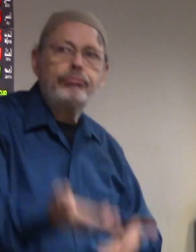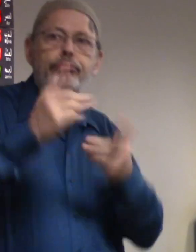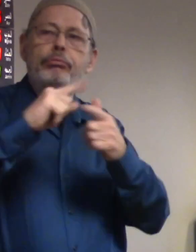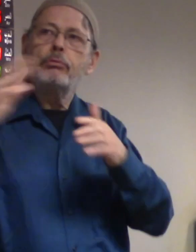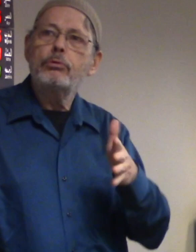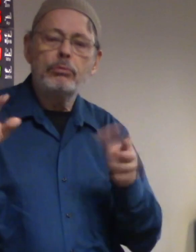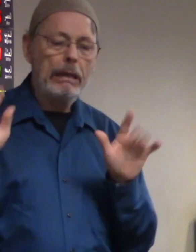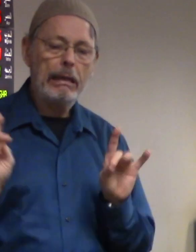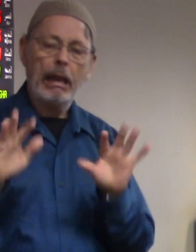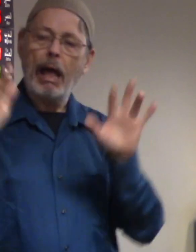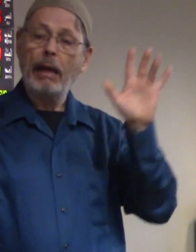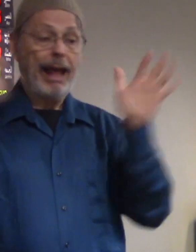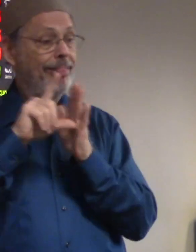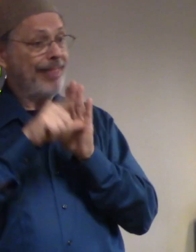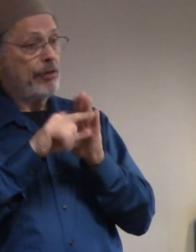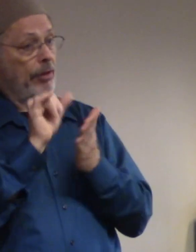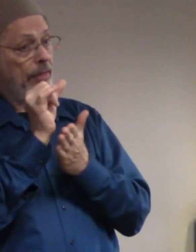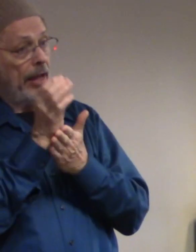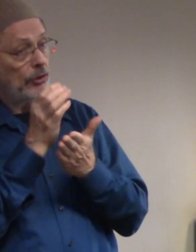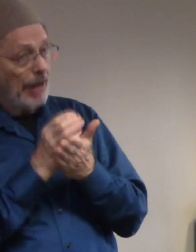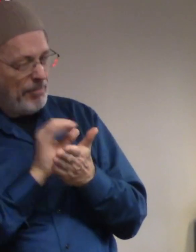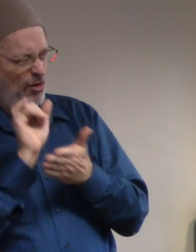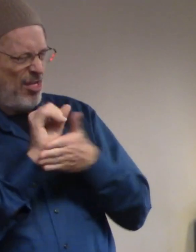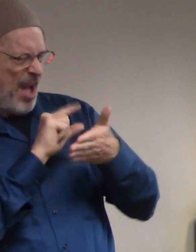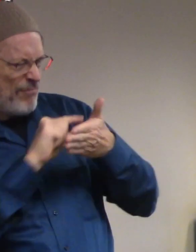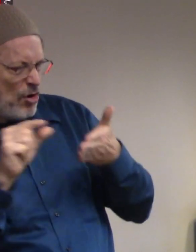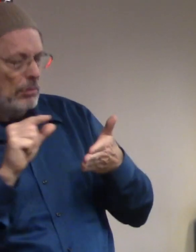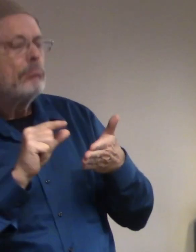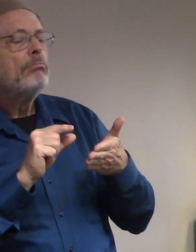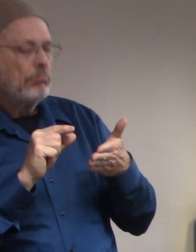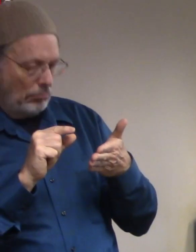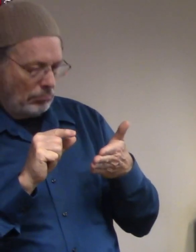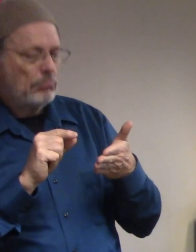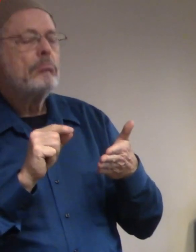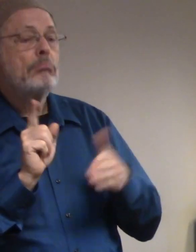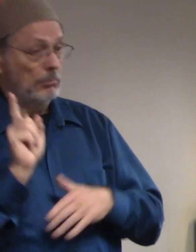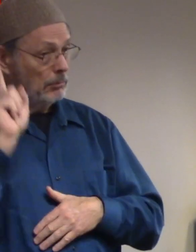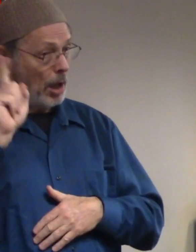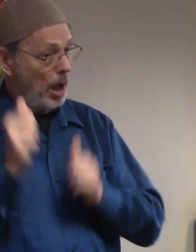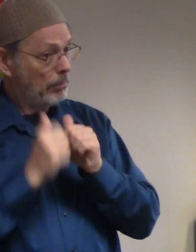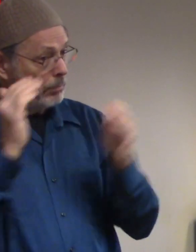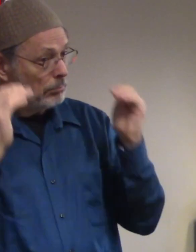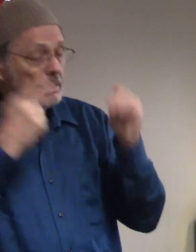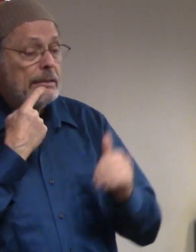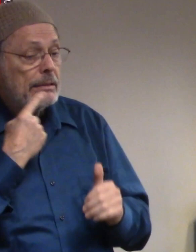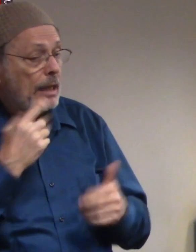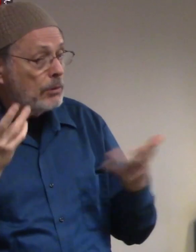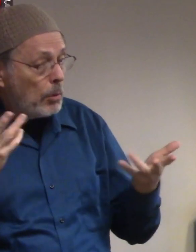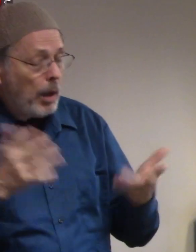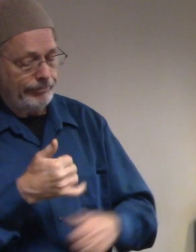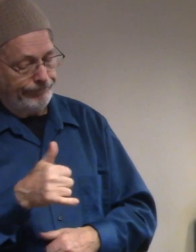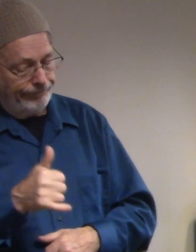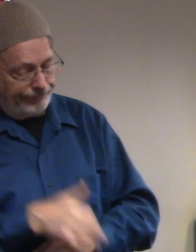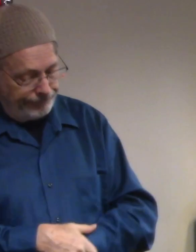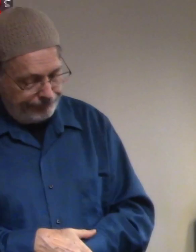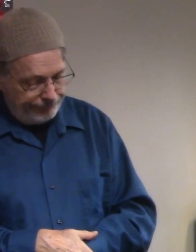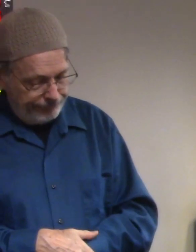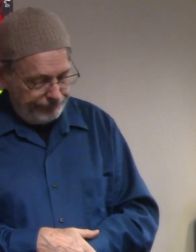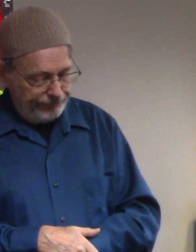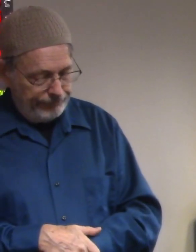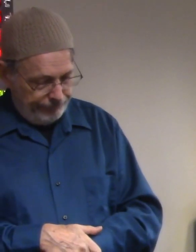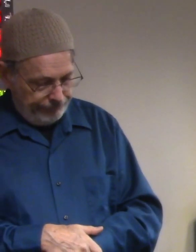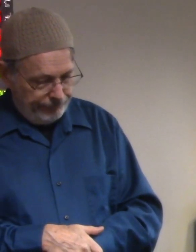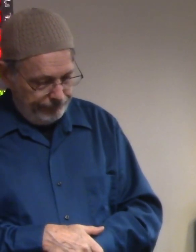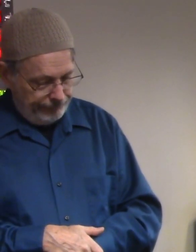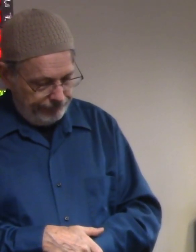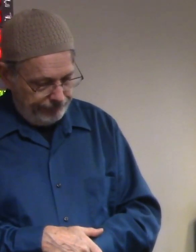then later in this chapter, later in this verse, Allah subhanahu wa ta'ala says what? إِنَّ اللَّهَ وَمَلَائِكَتُهُ يُسَلُّونَ عَلَى